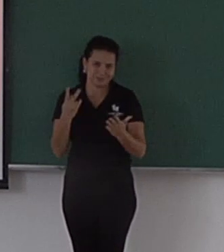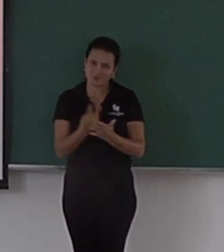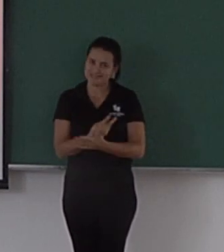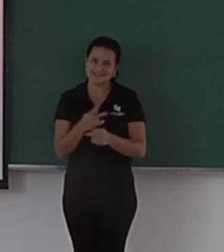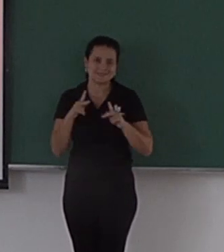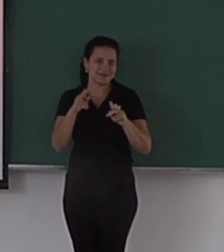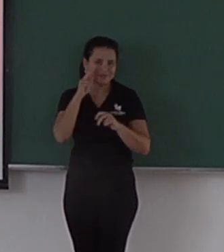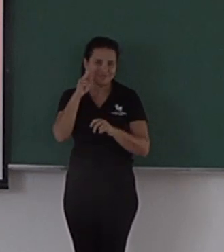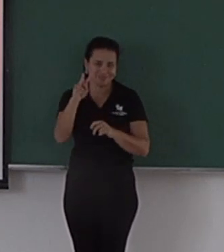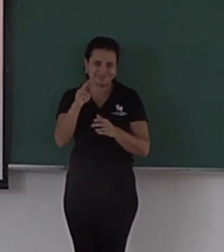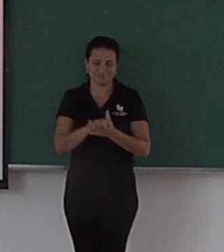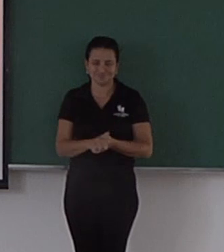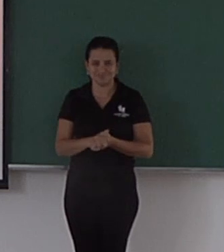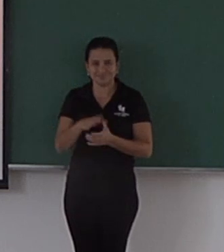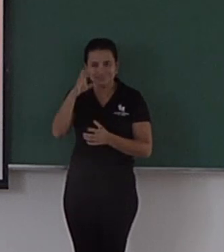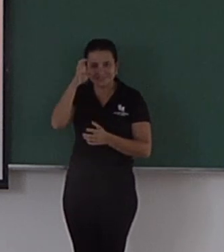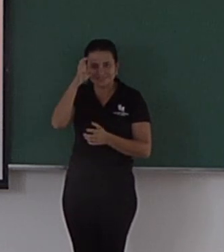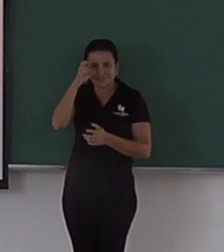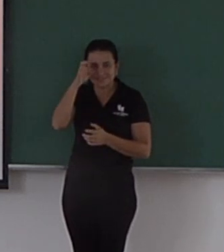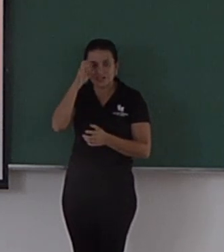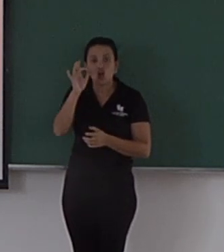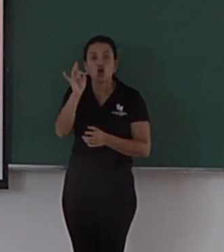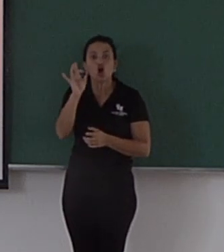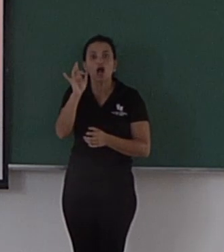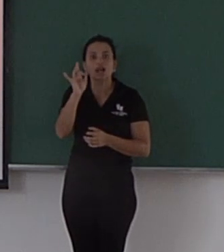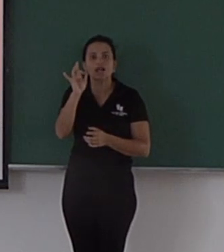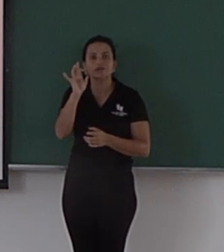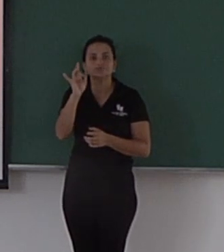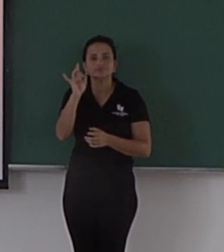vê, é queimadura com cola de super bonder.